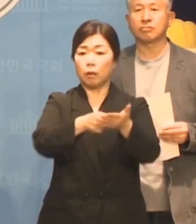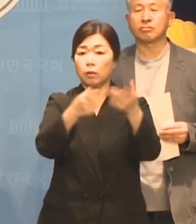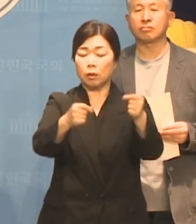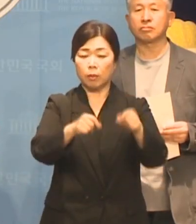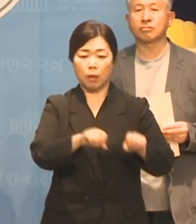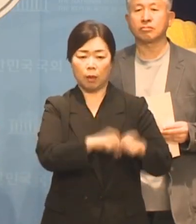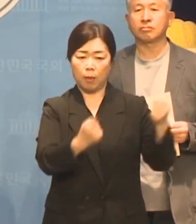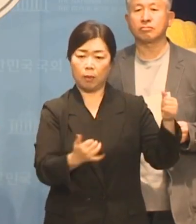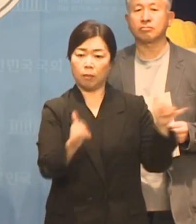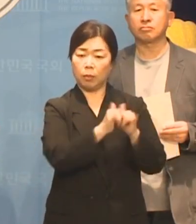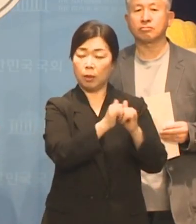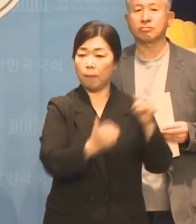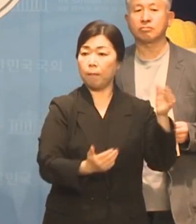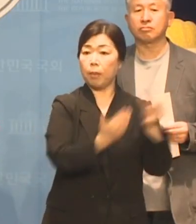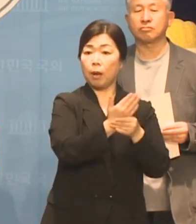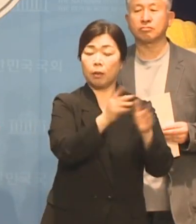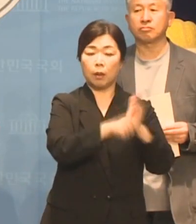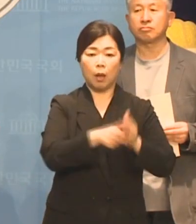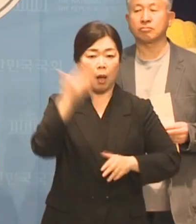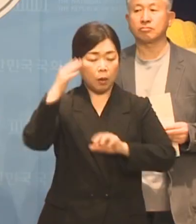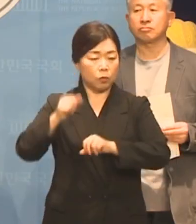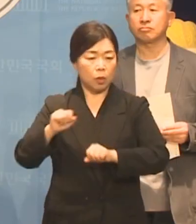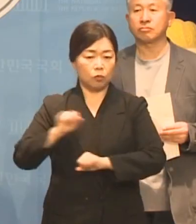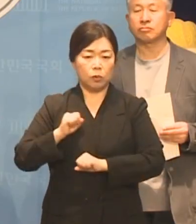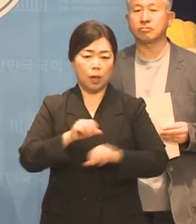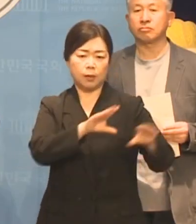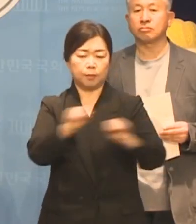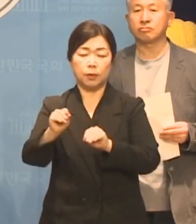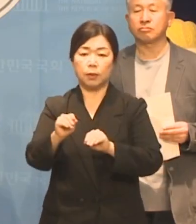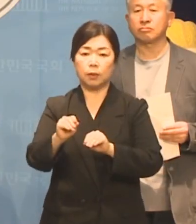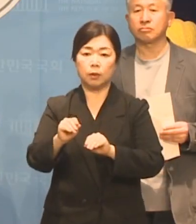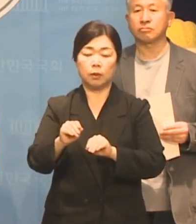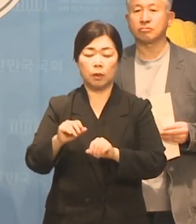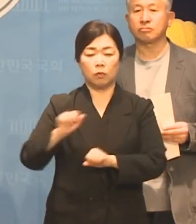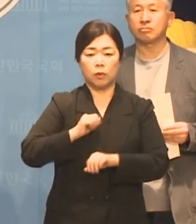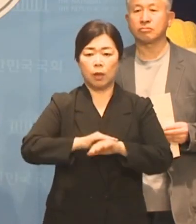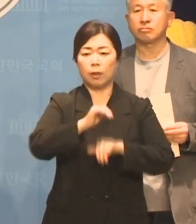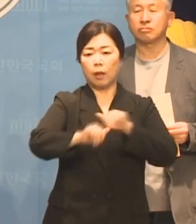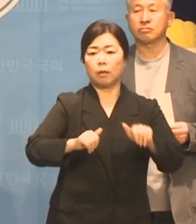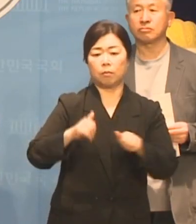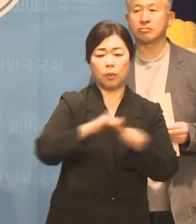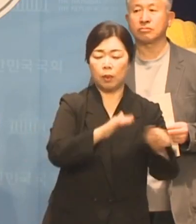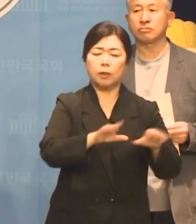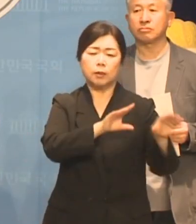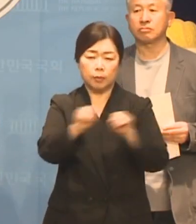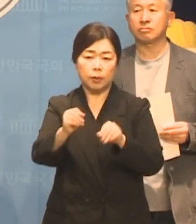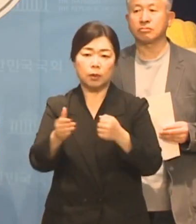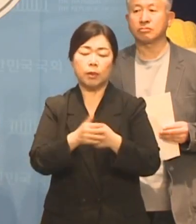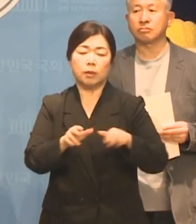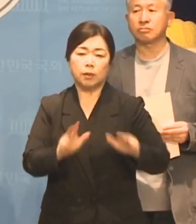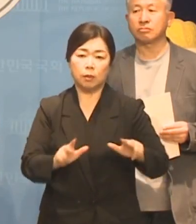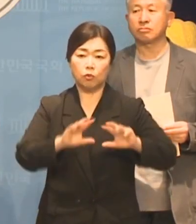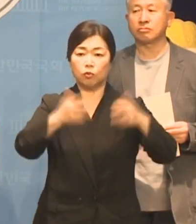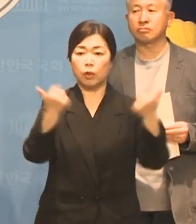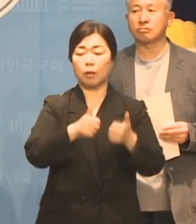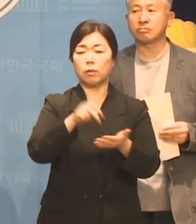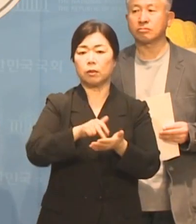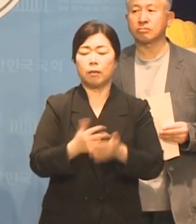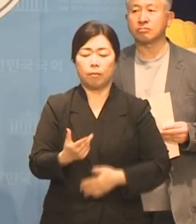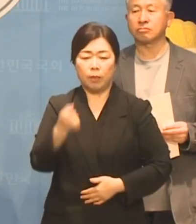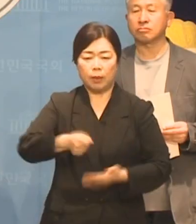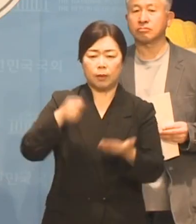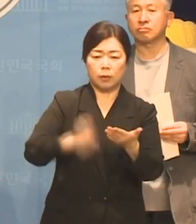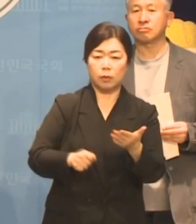대만 유사시 한국의 군사 개입을 금지하는 결의안을 국회 차원에서 지체 없이 채택하여